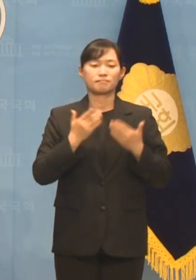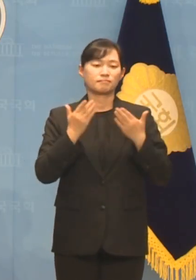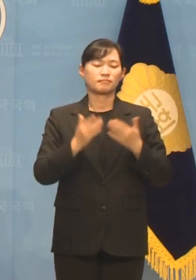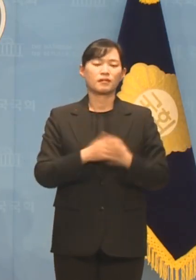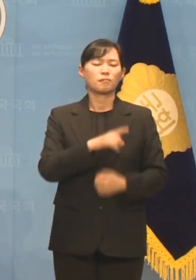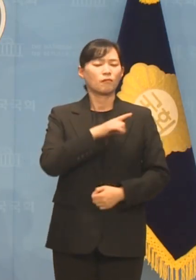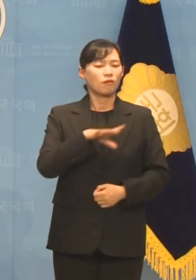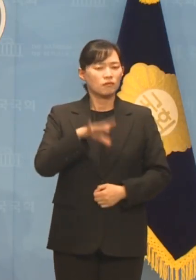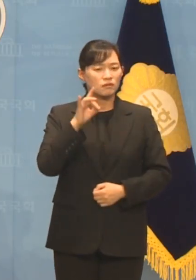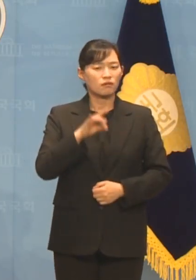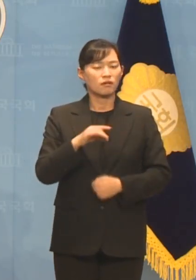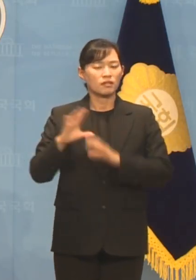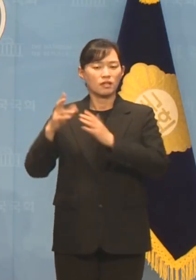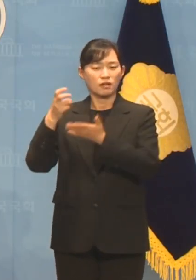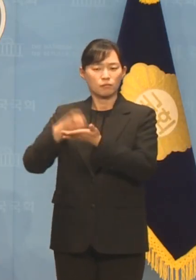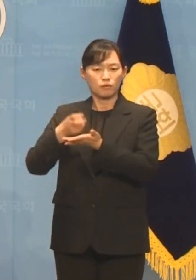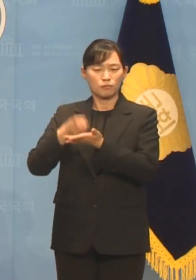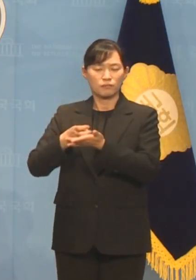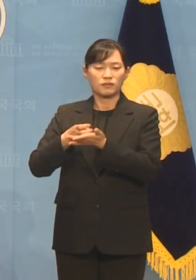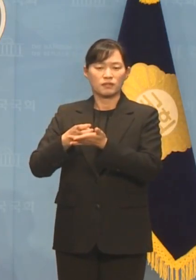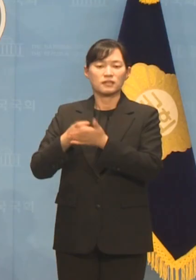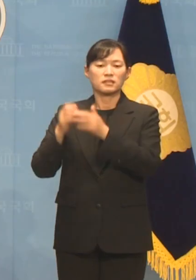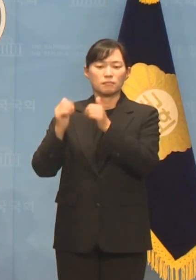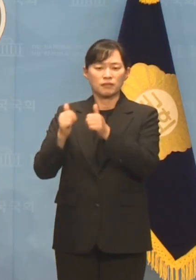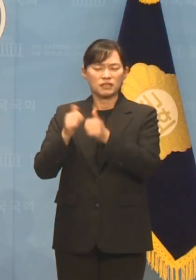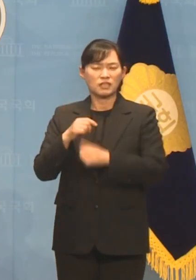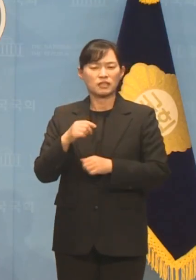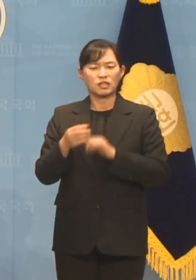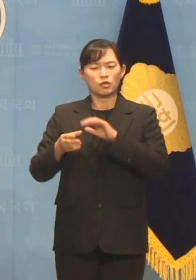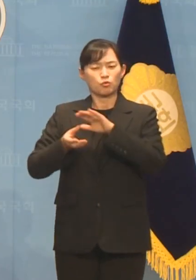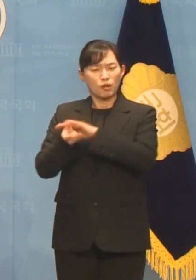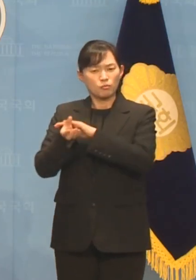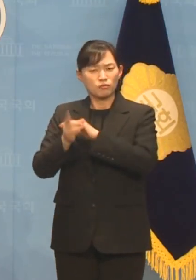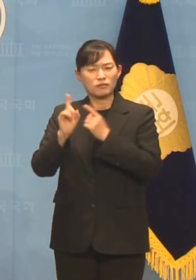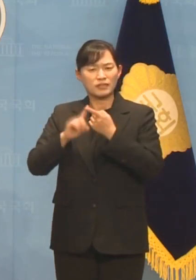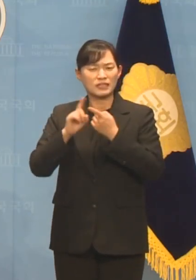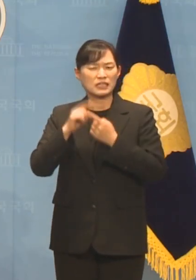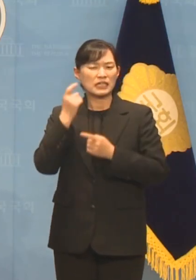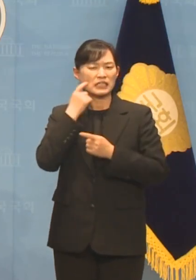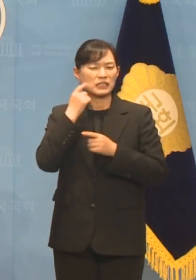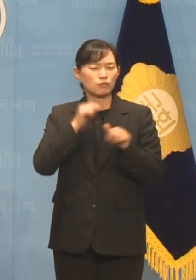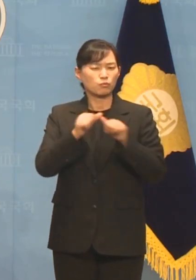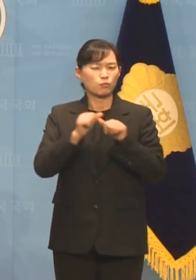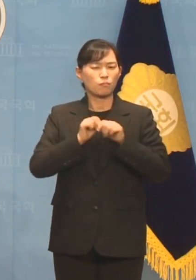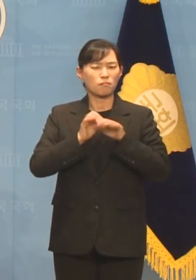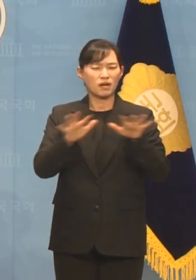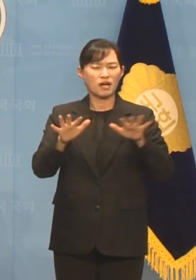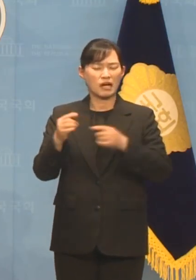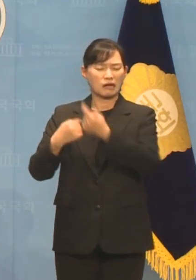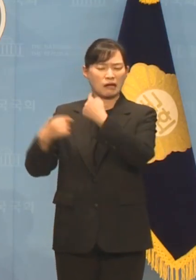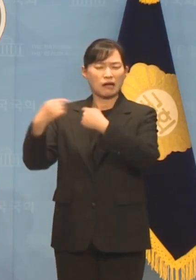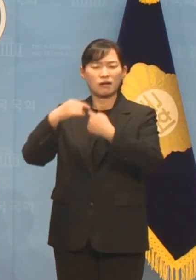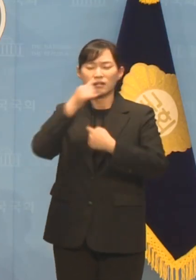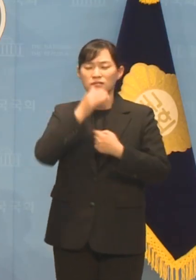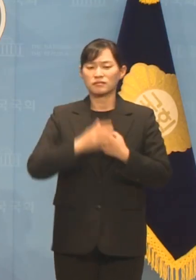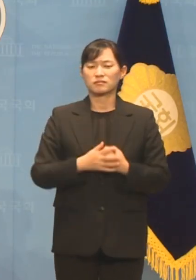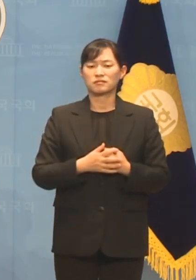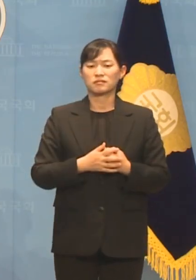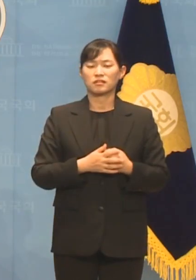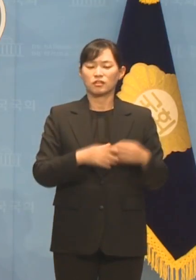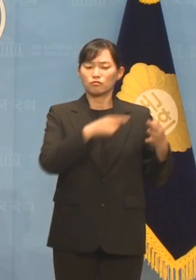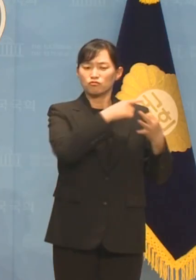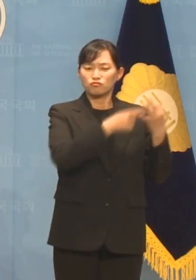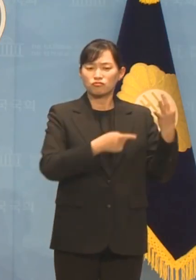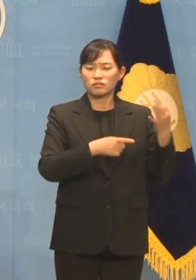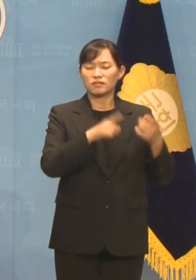말씀드리겠습니다. 먼저 헌법재판관 뇌물 관련 허위사실이 유포되고 있다는 정황이 지속적으로 제보되고 있습니다. 내란 속의 윤석열에